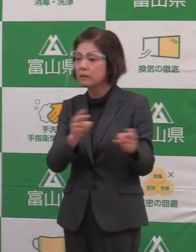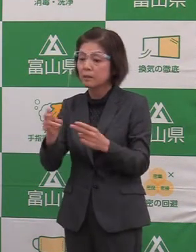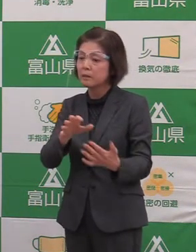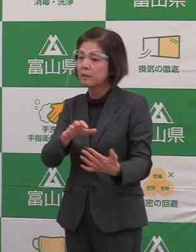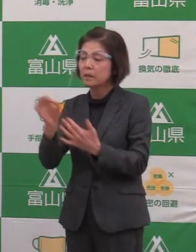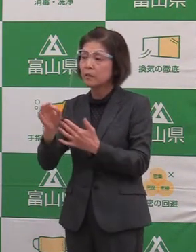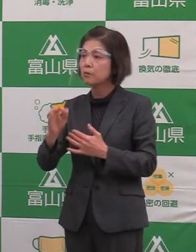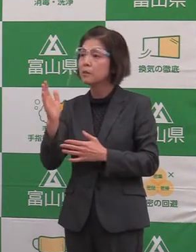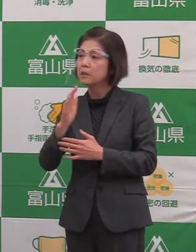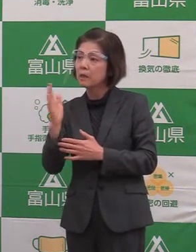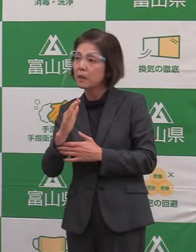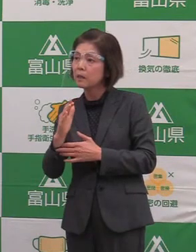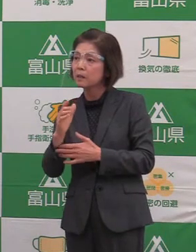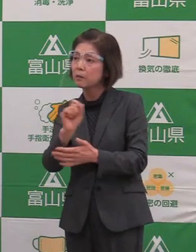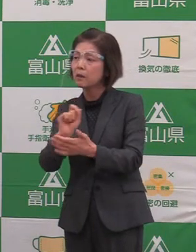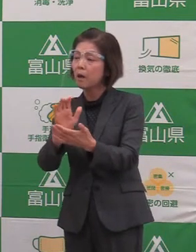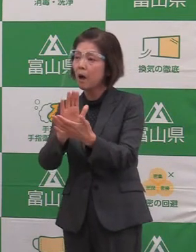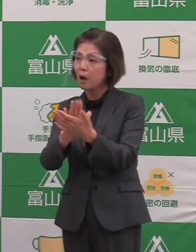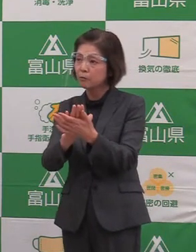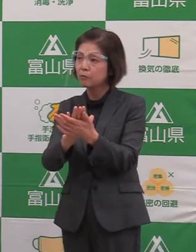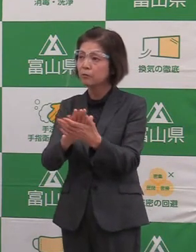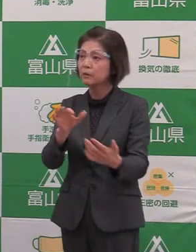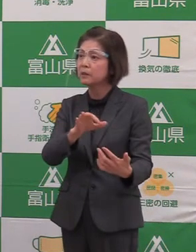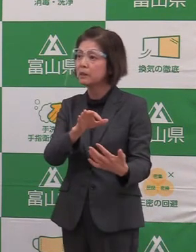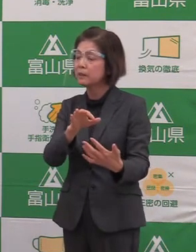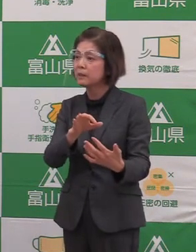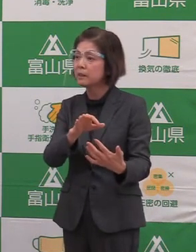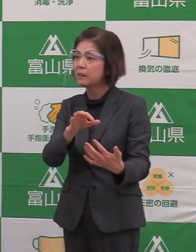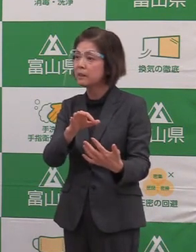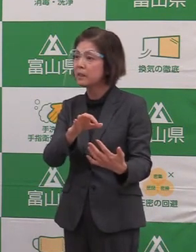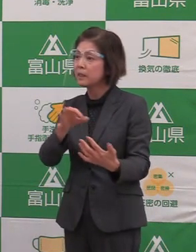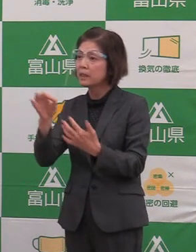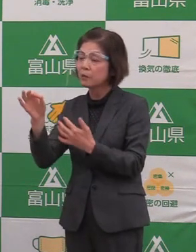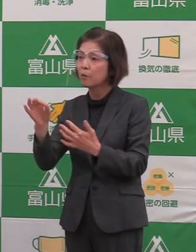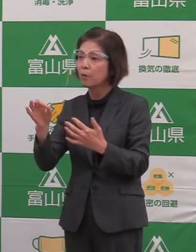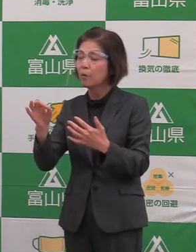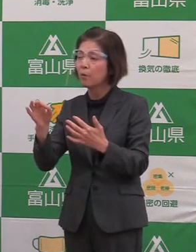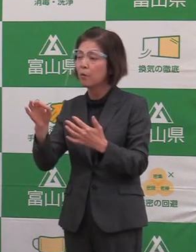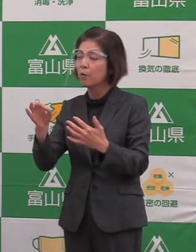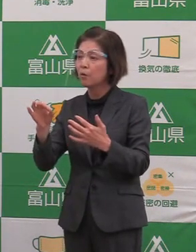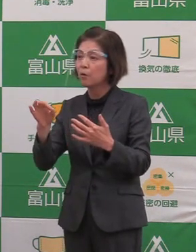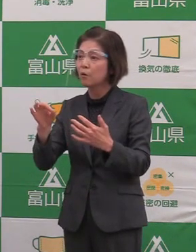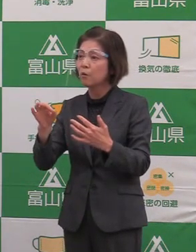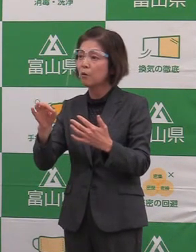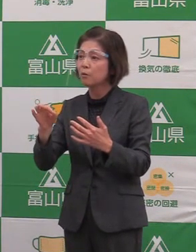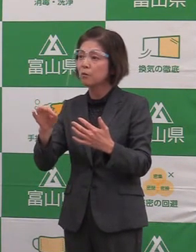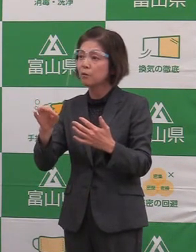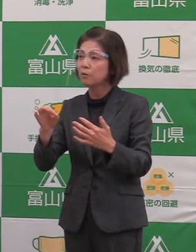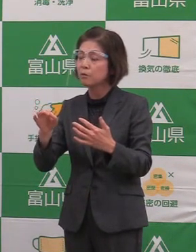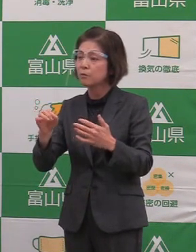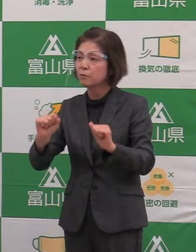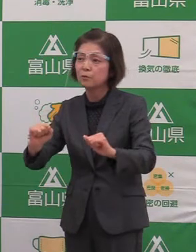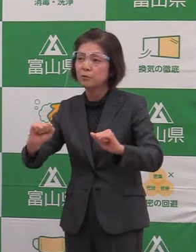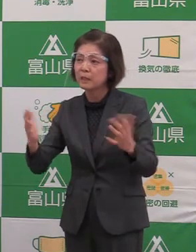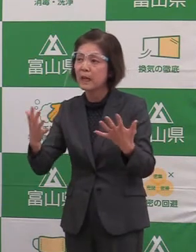この適用するしない、あの適用しなくなるところの基準でどんな状況なんでしょう。